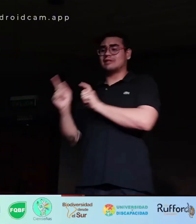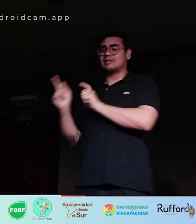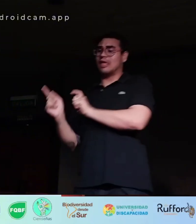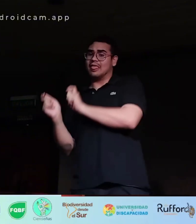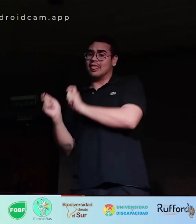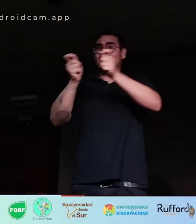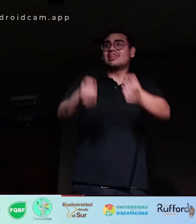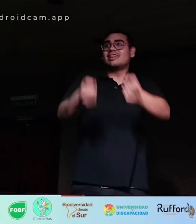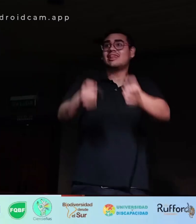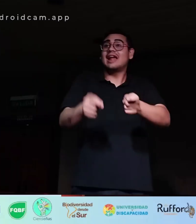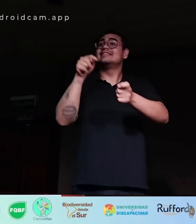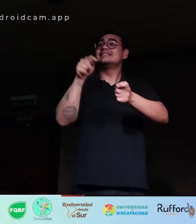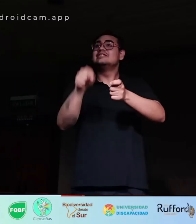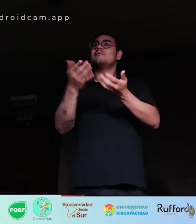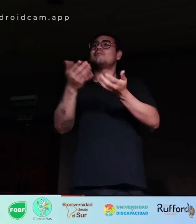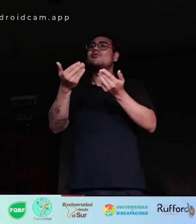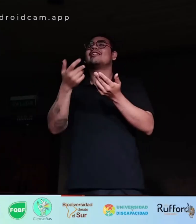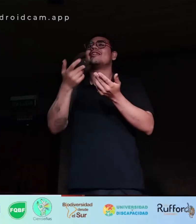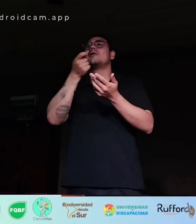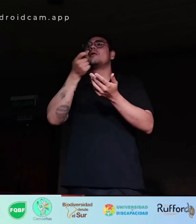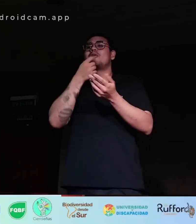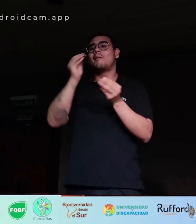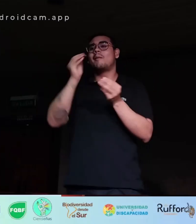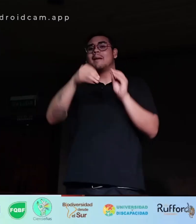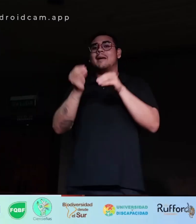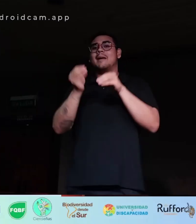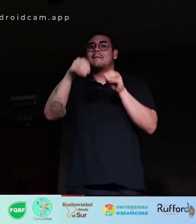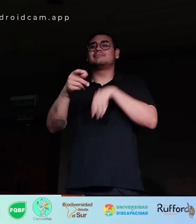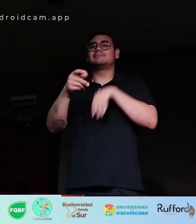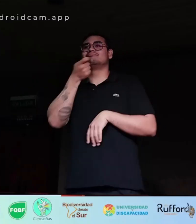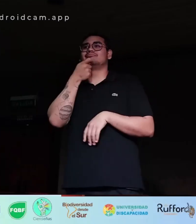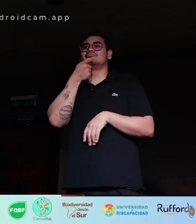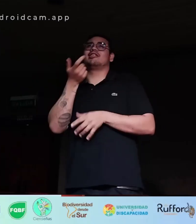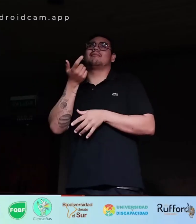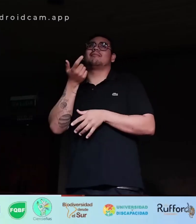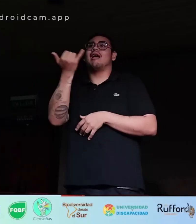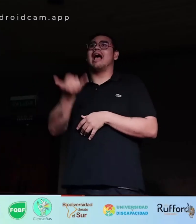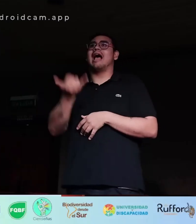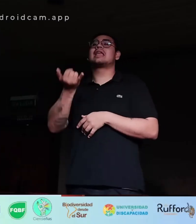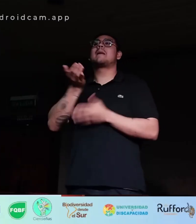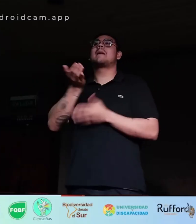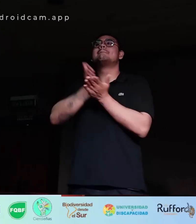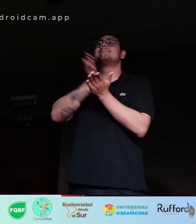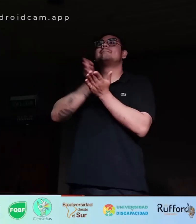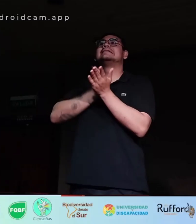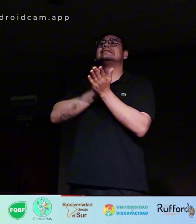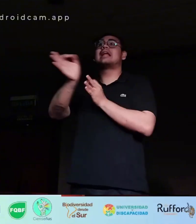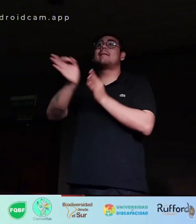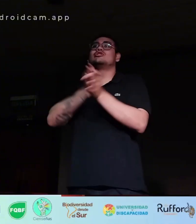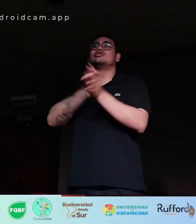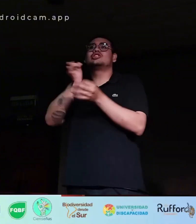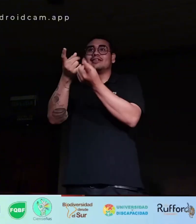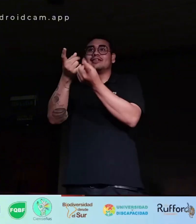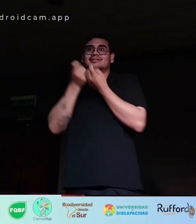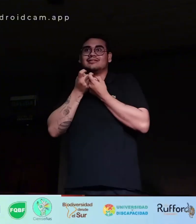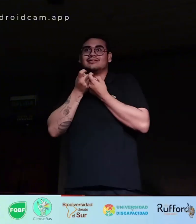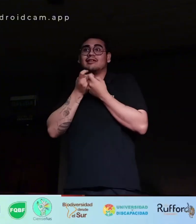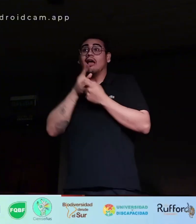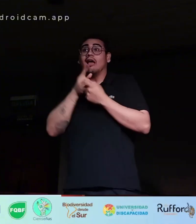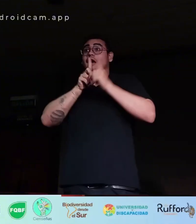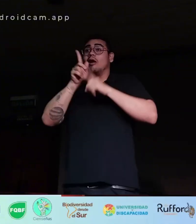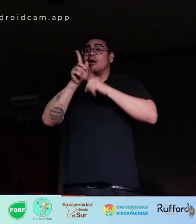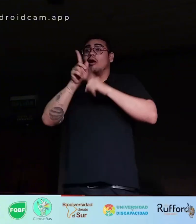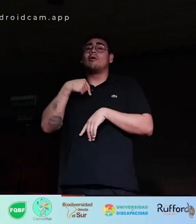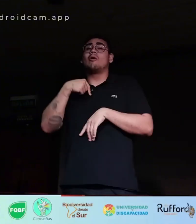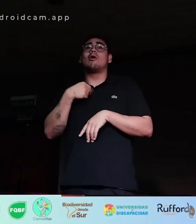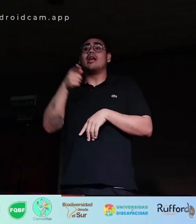en el que te piden hacer un proyecto para probar, y hay gente que se estanca y pasan 2 años, un año, y no